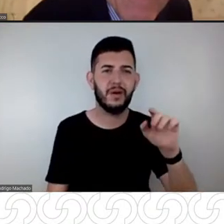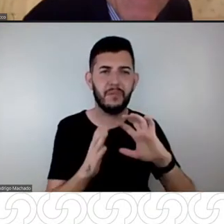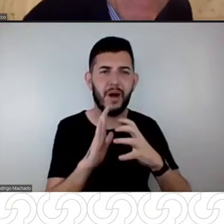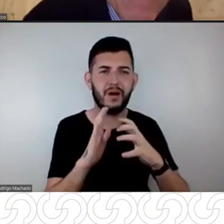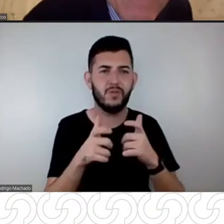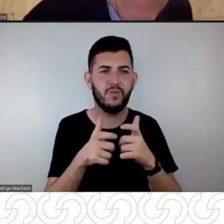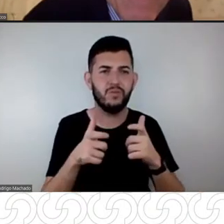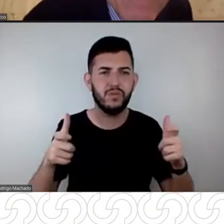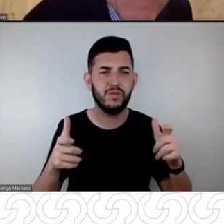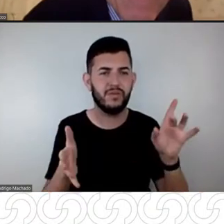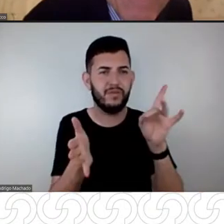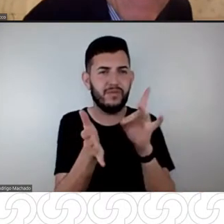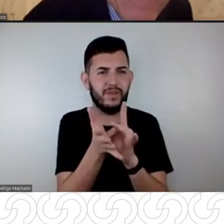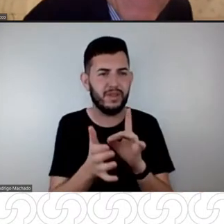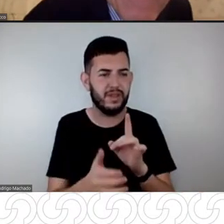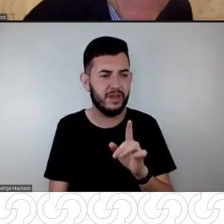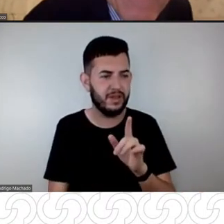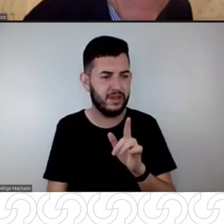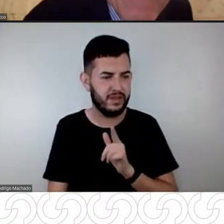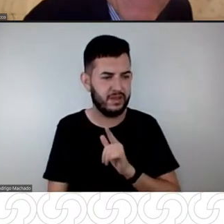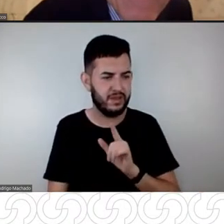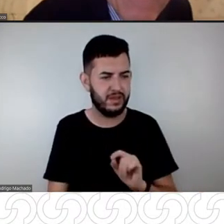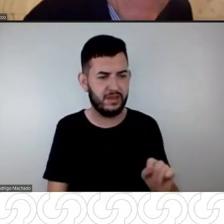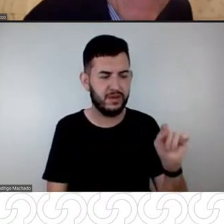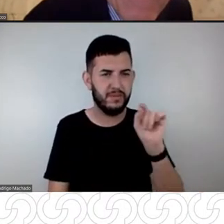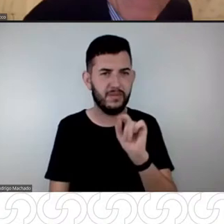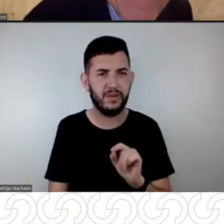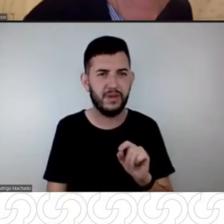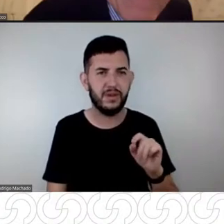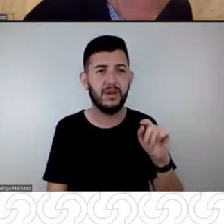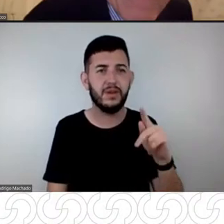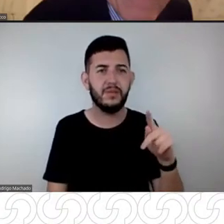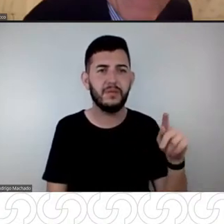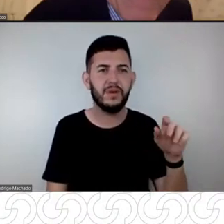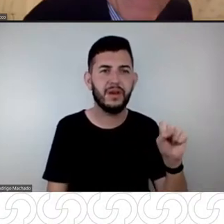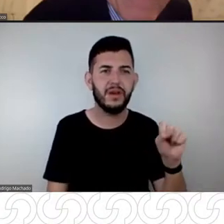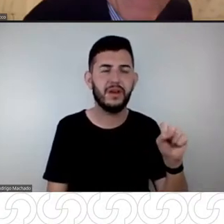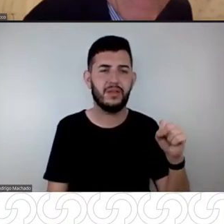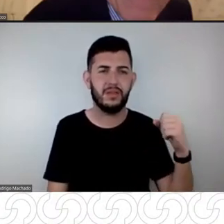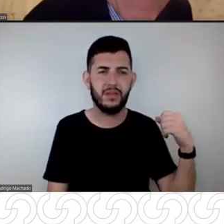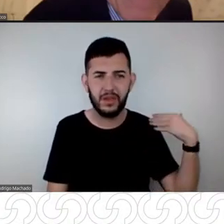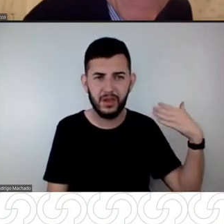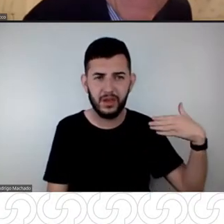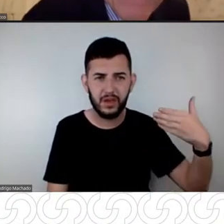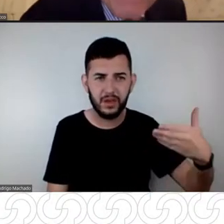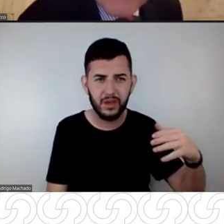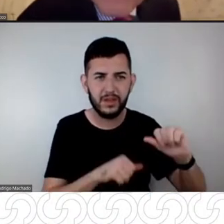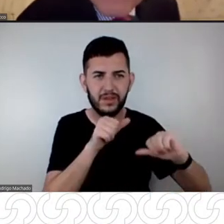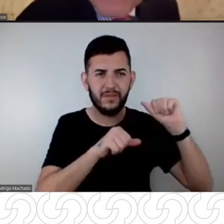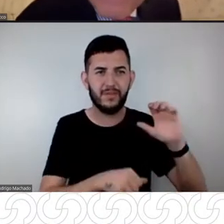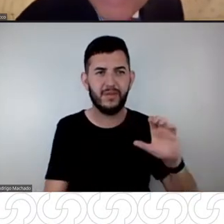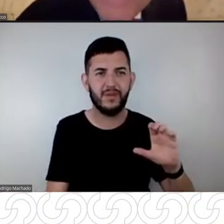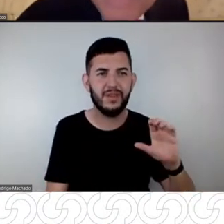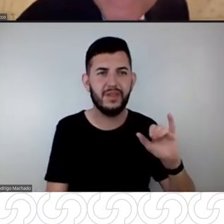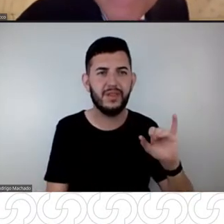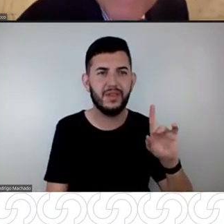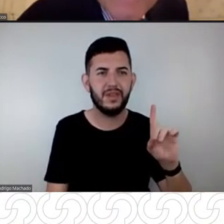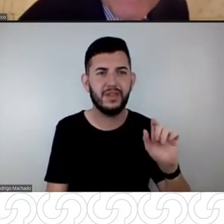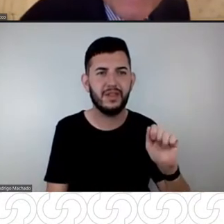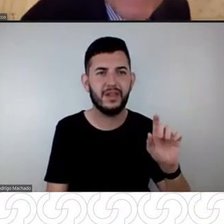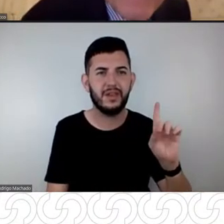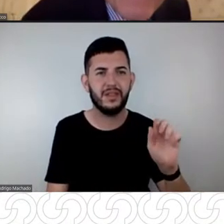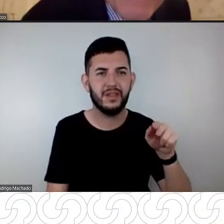primeiro em PPS e mais recentemente em Cidadania, independentemente dos juízos que a gente possa